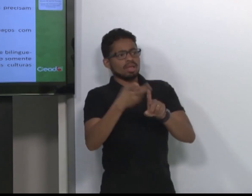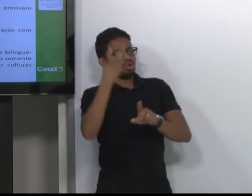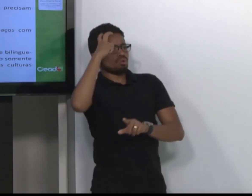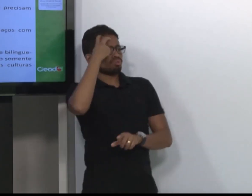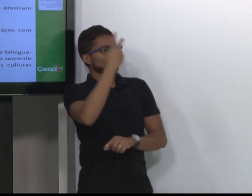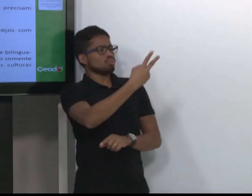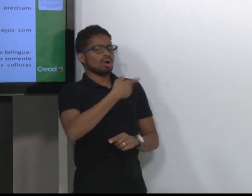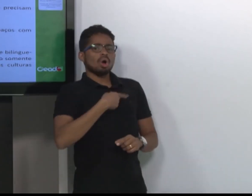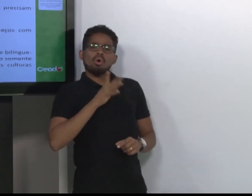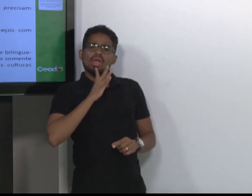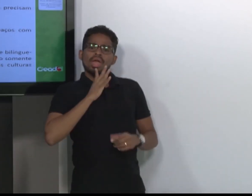Atualmente,